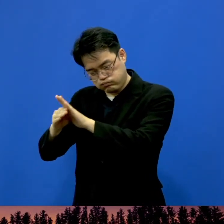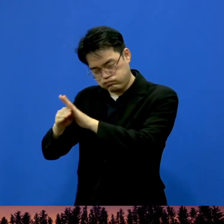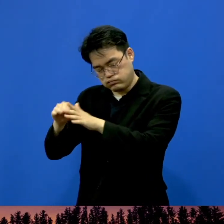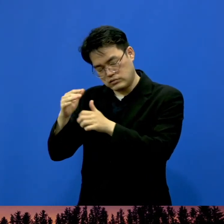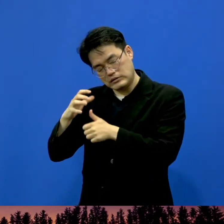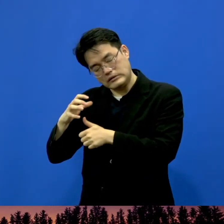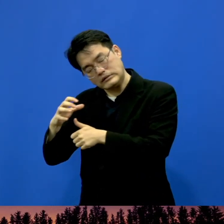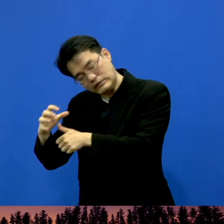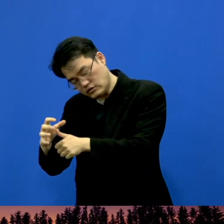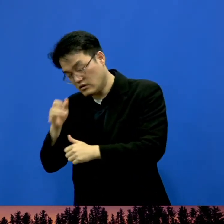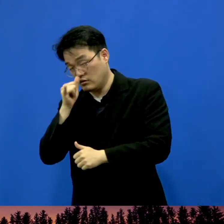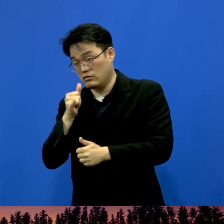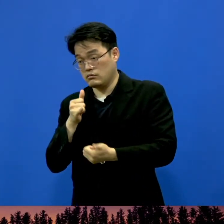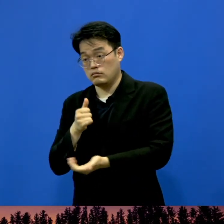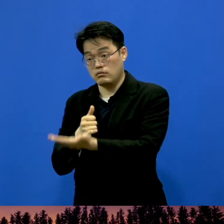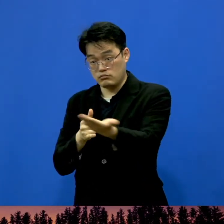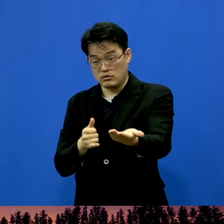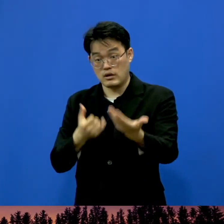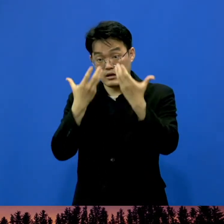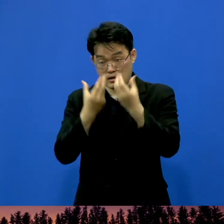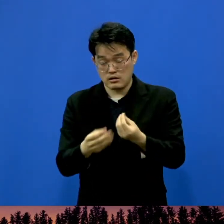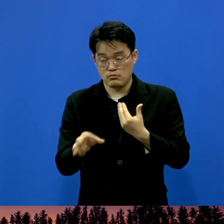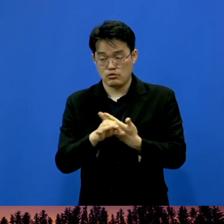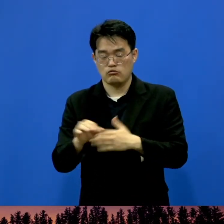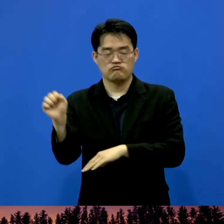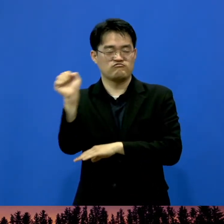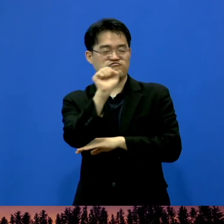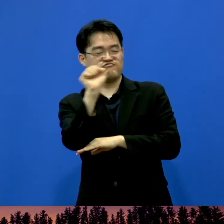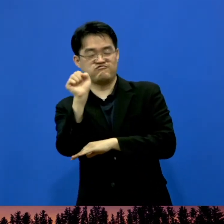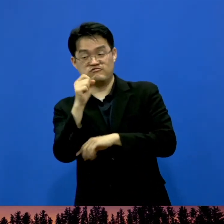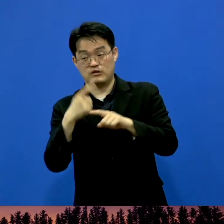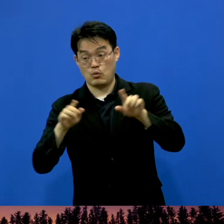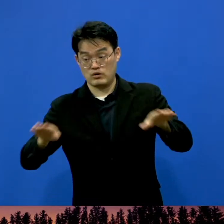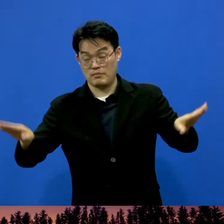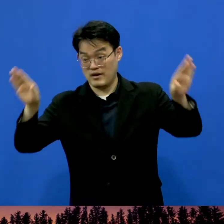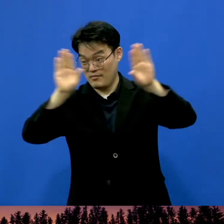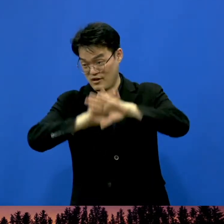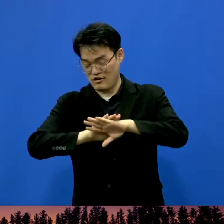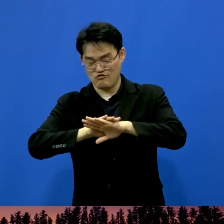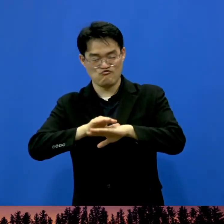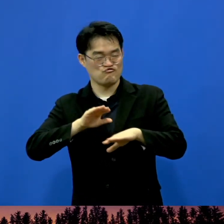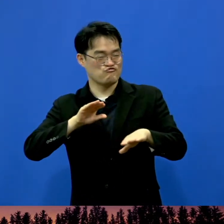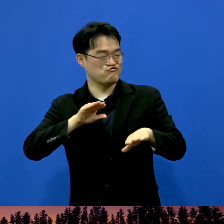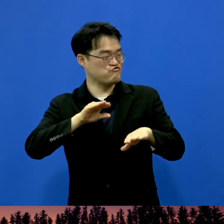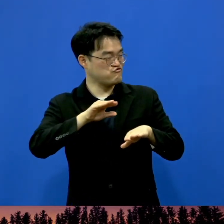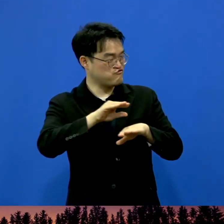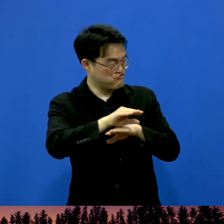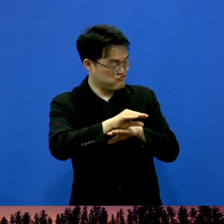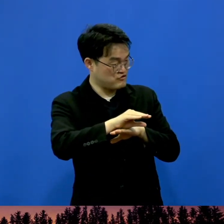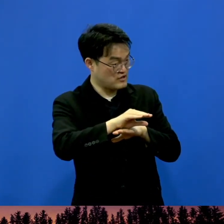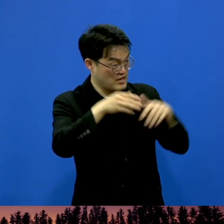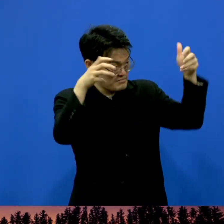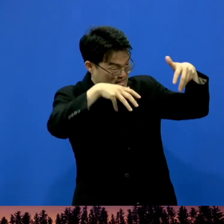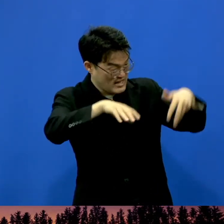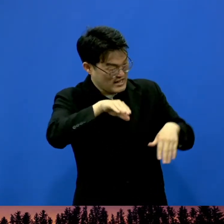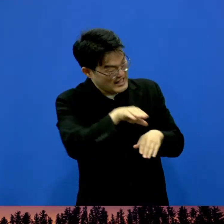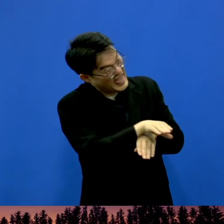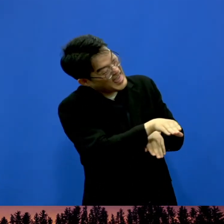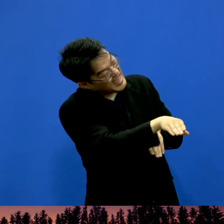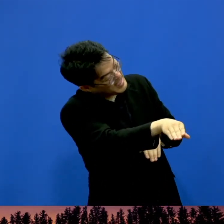여러분 운전을 하다가 사고를 냈어요. 오늘같이 밤에 이제 오는데 빗길에 미끄러져 사고가